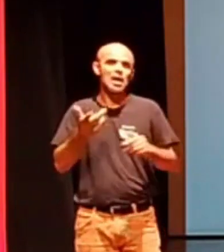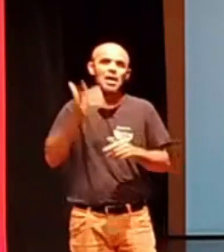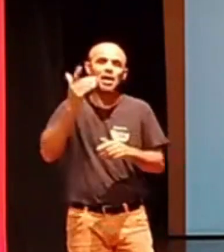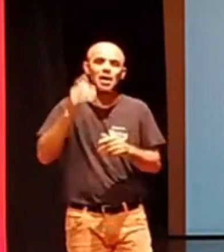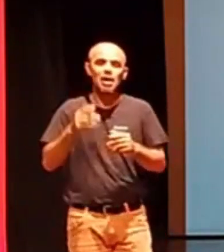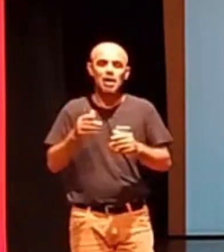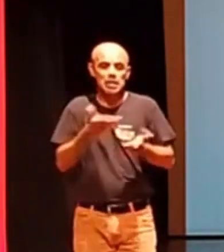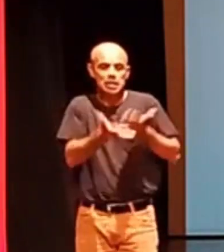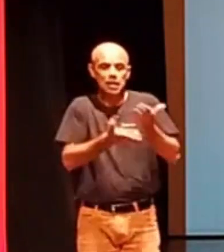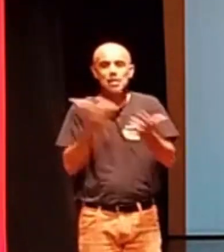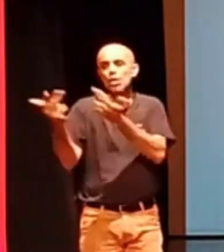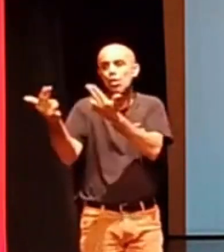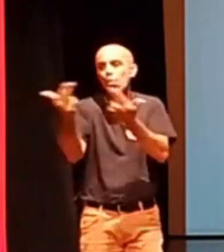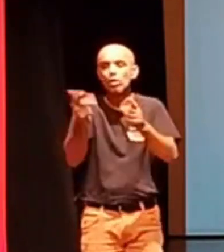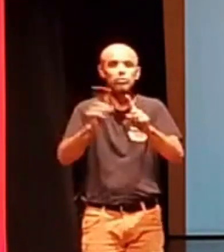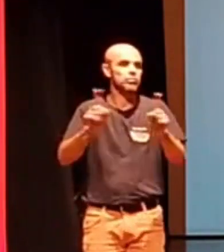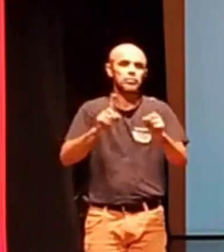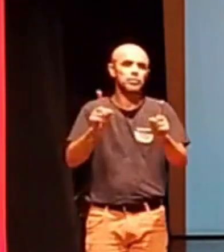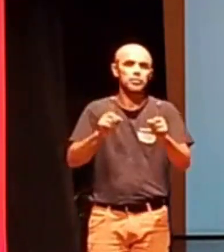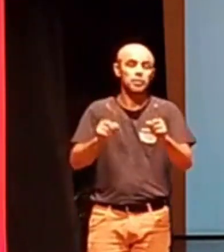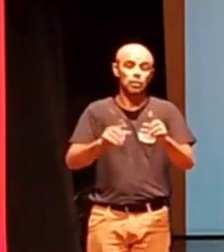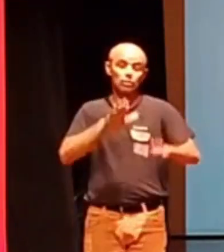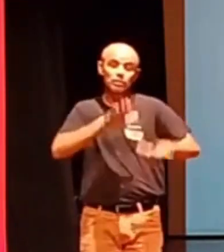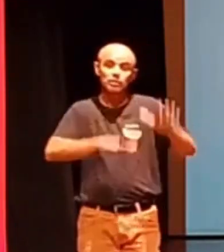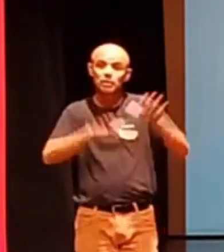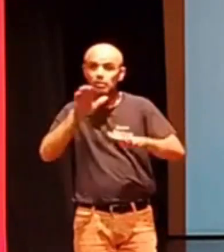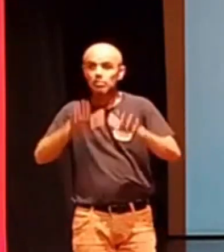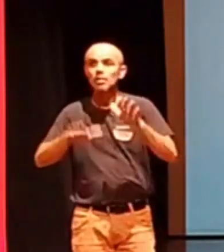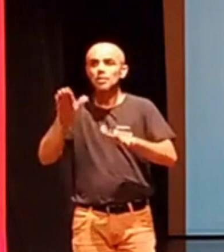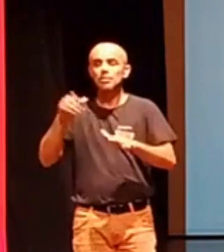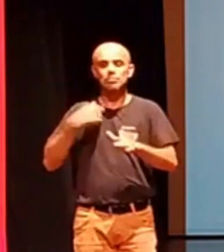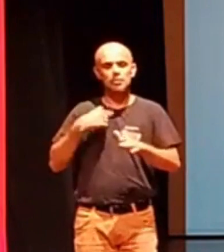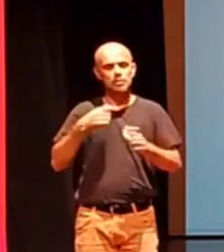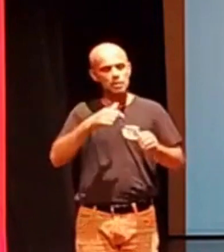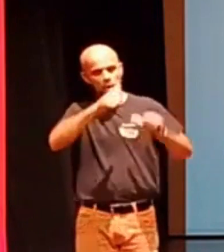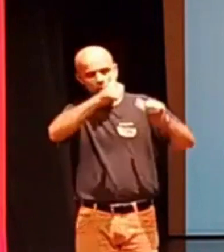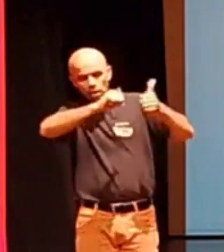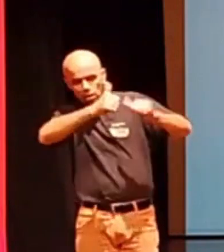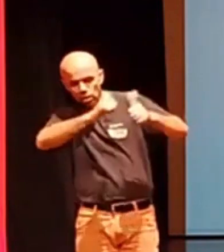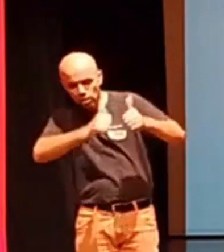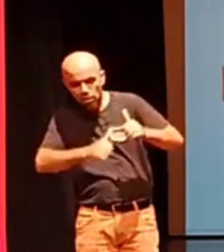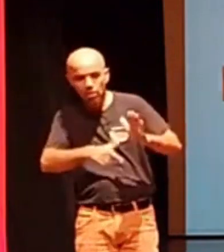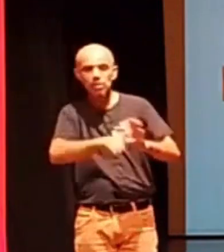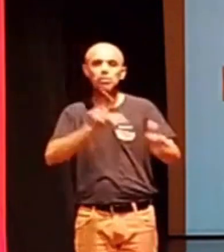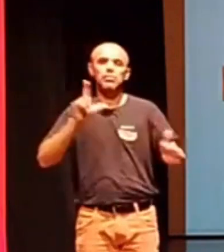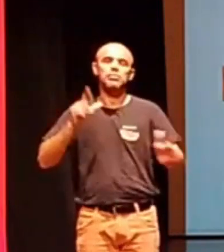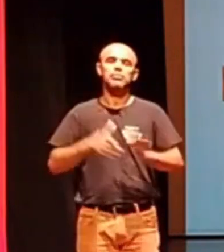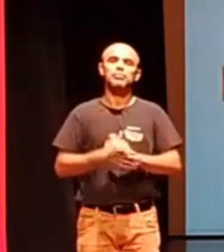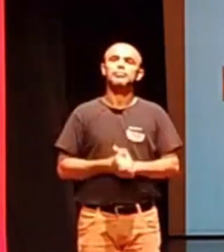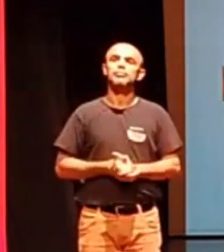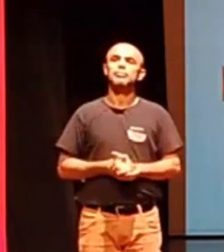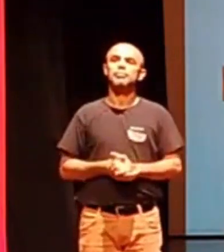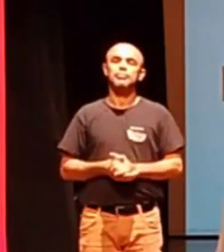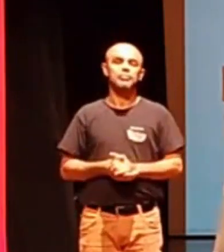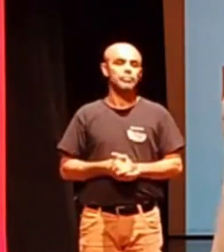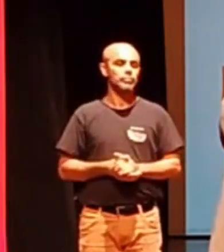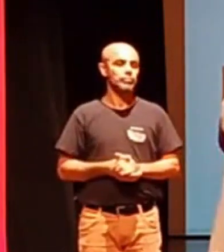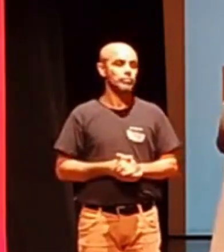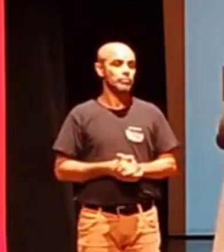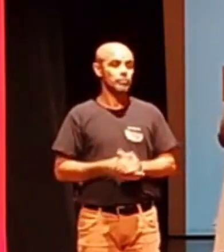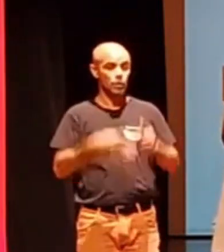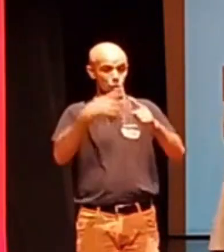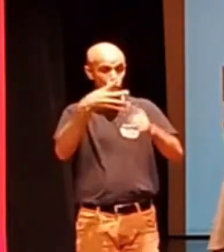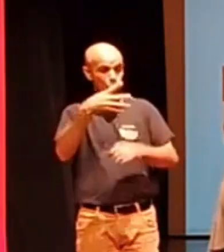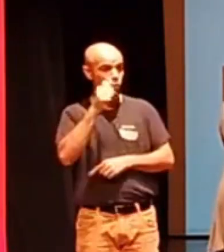Não tem como a gente falar, faça isso, faça esse exercício. Porque a gente precisa fazer essa avaliação. Essas 4